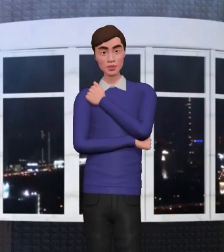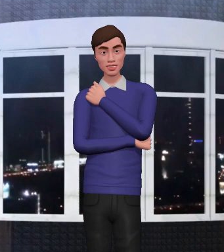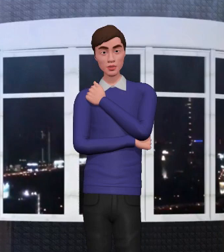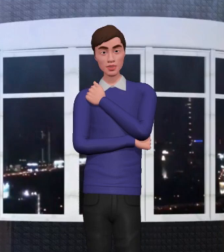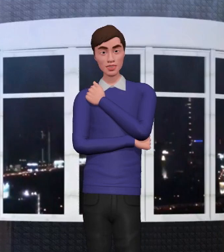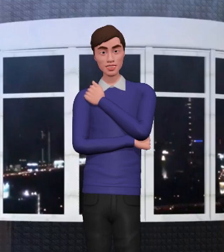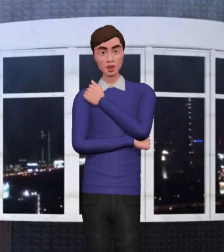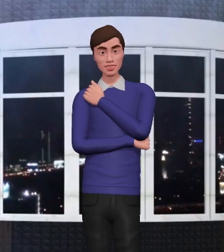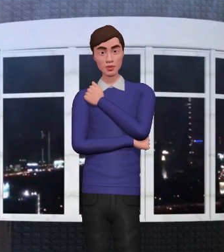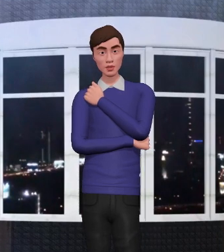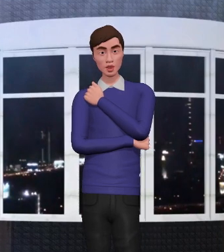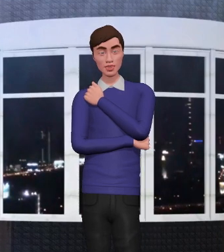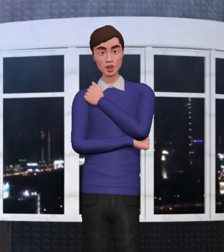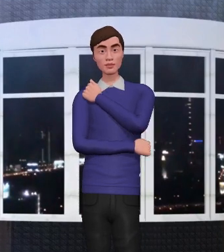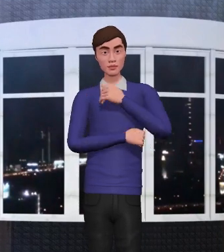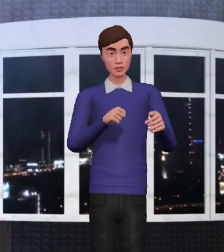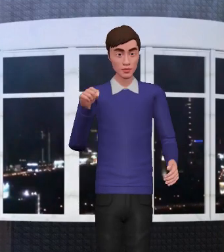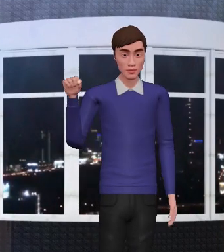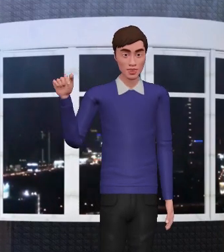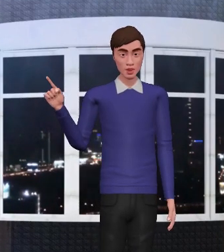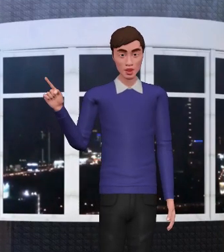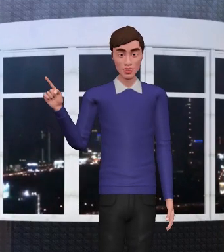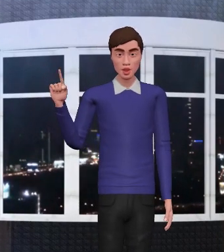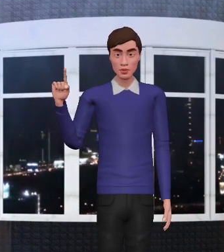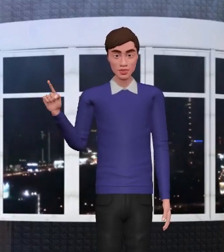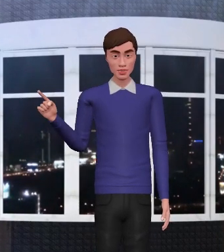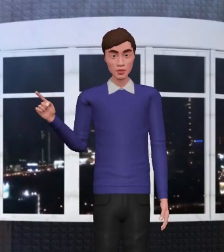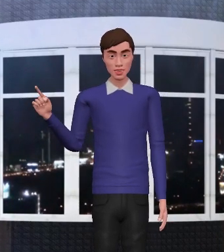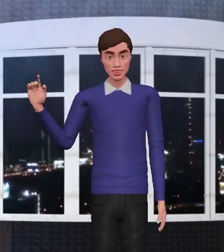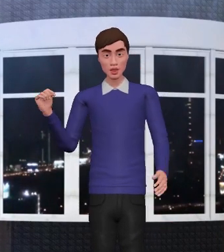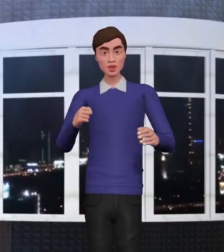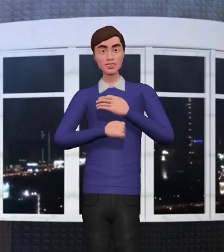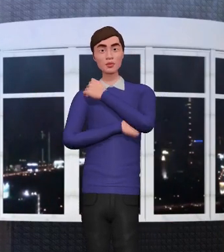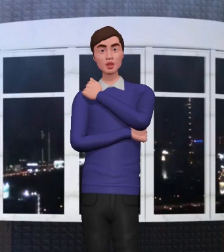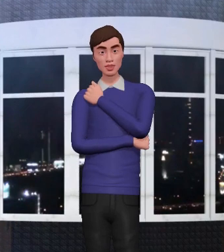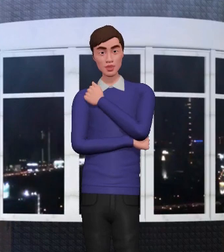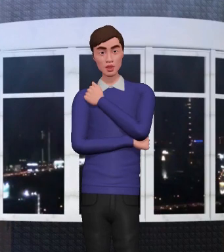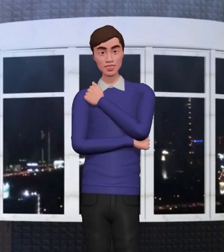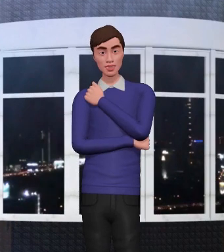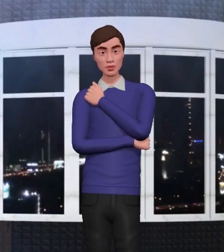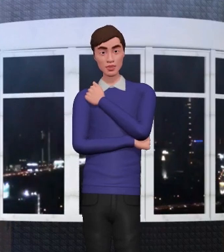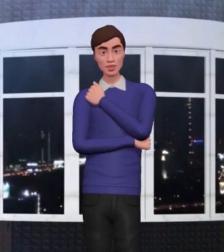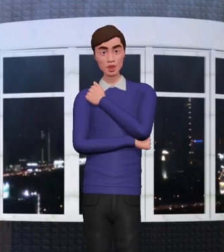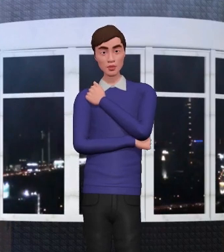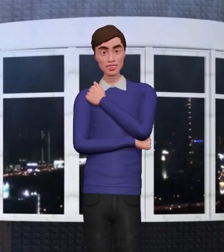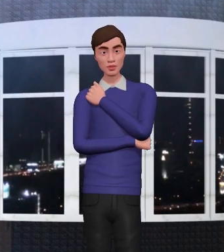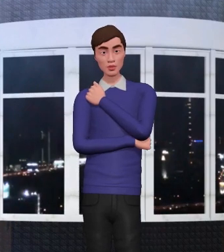навсегда покинул кремль в кремле был спущен красный государственный флаг ссср и поднят флаг